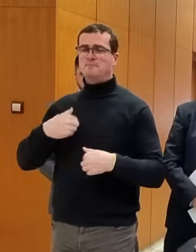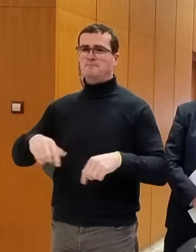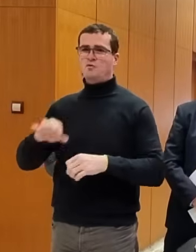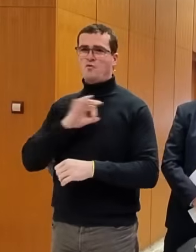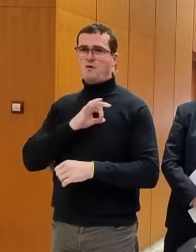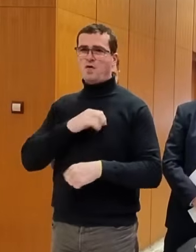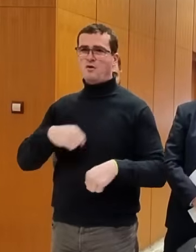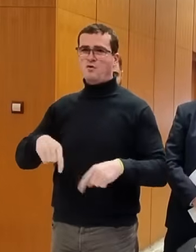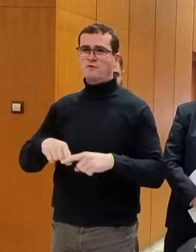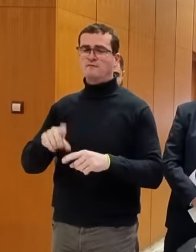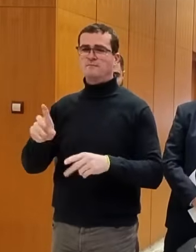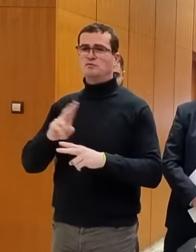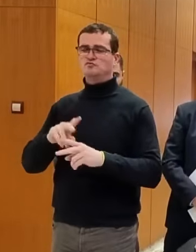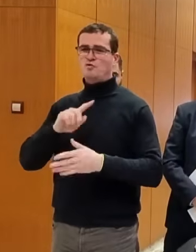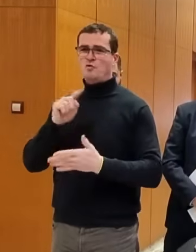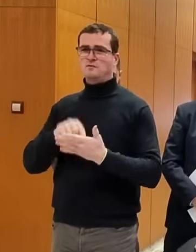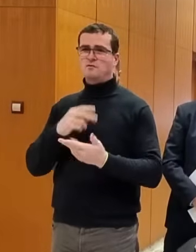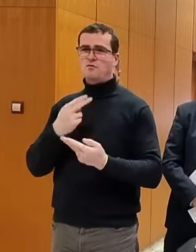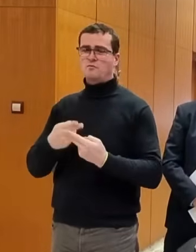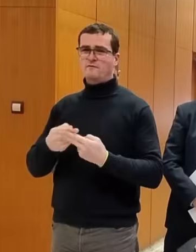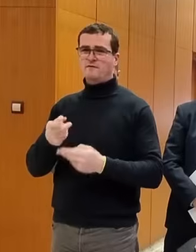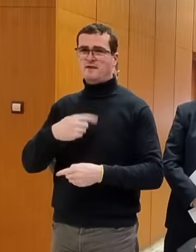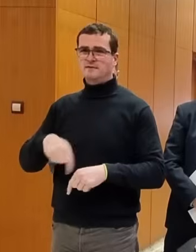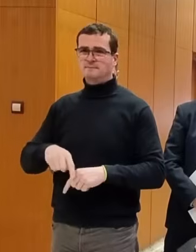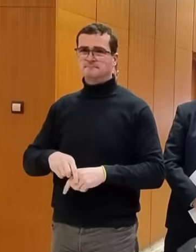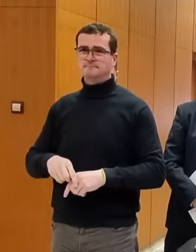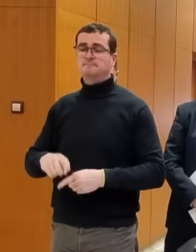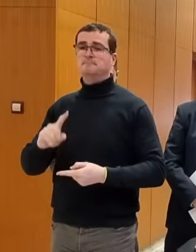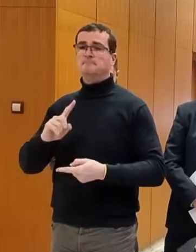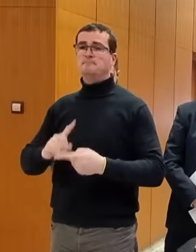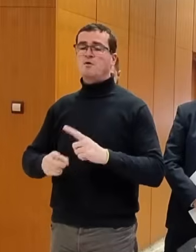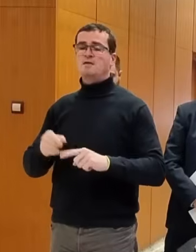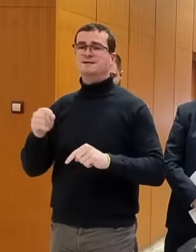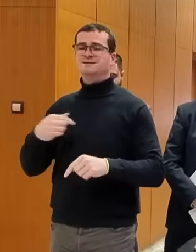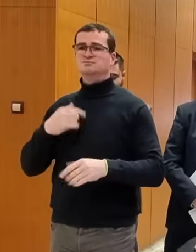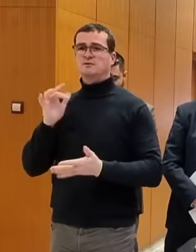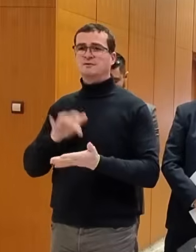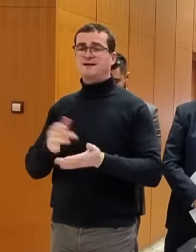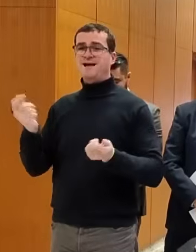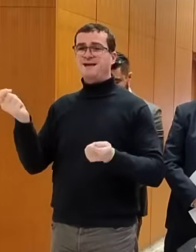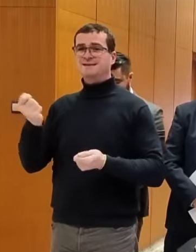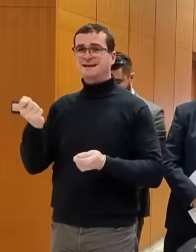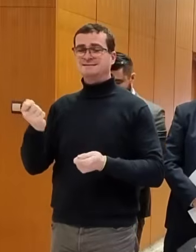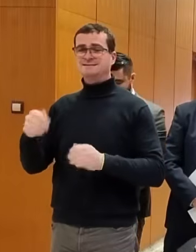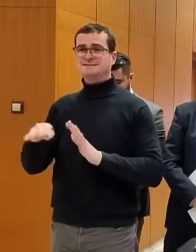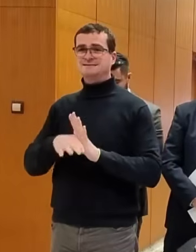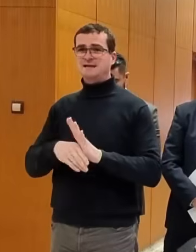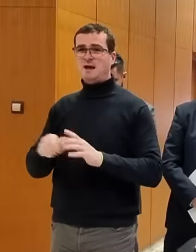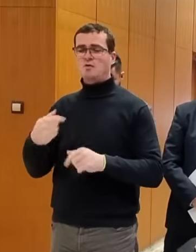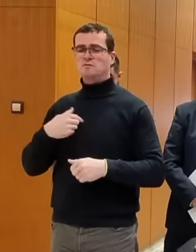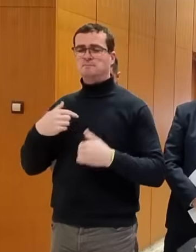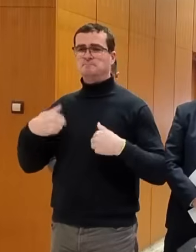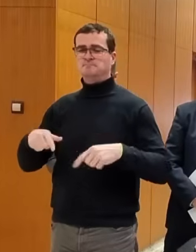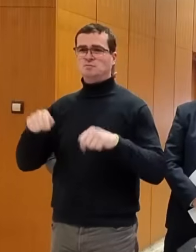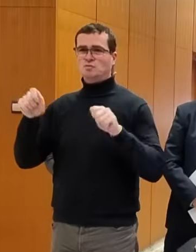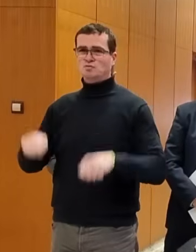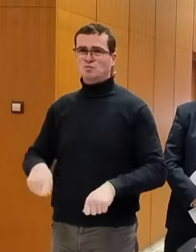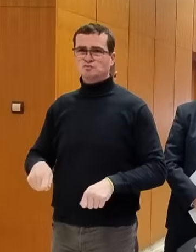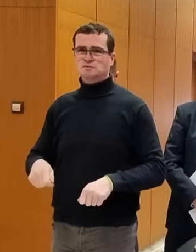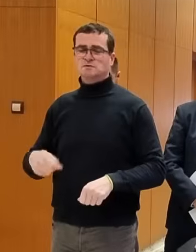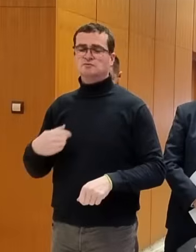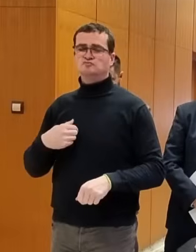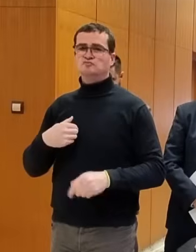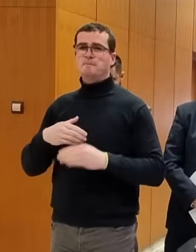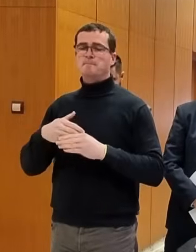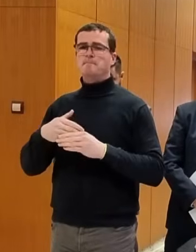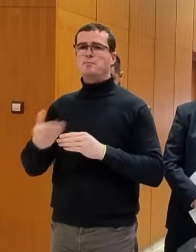kolegov na prípadné otázky odpovedať. Politicky, pokiaľ ide o trestný zákon, dámy a páni, sme sa rozhodli, že